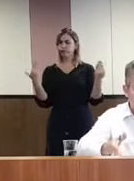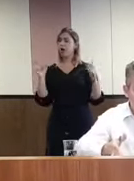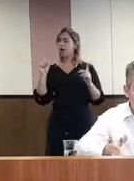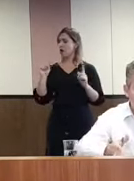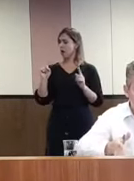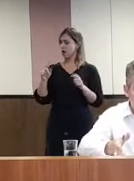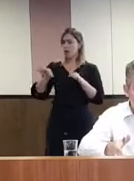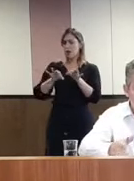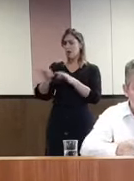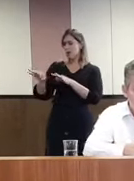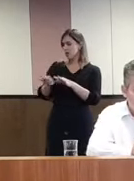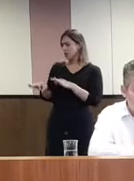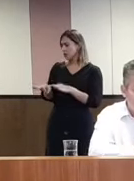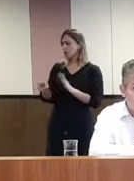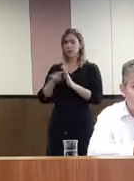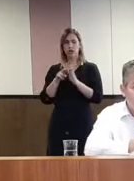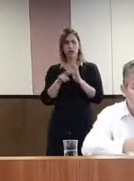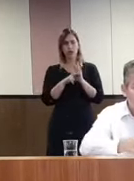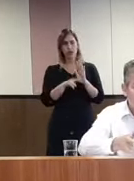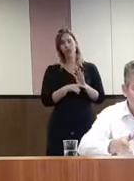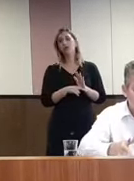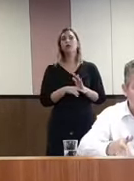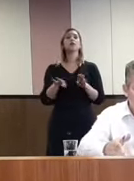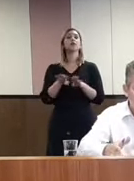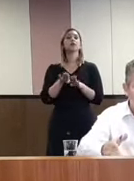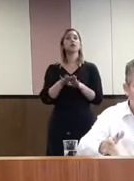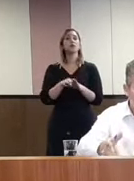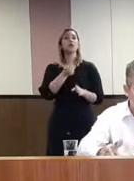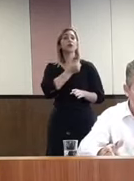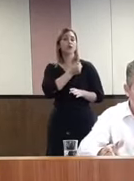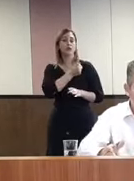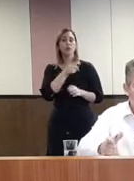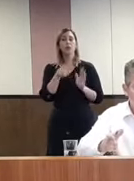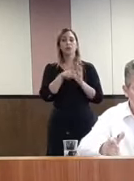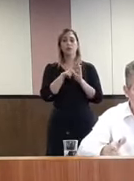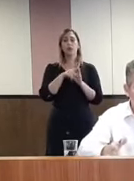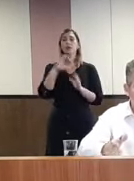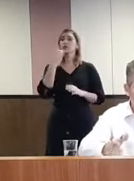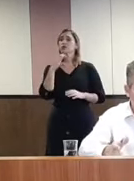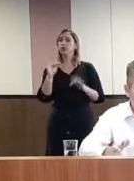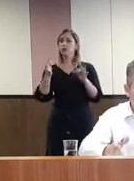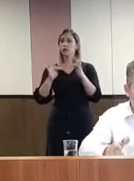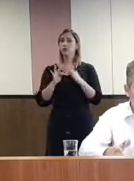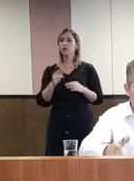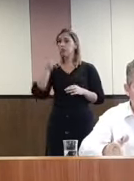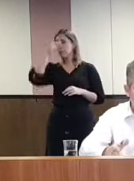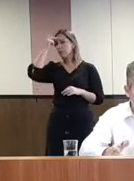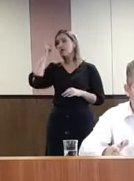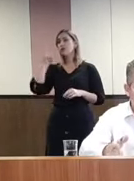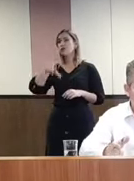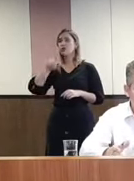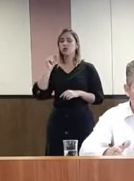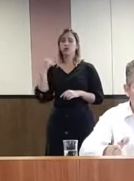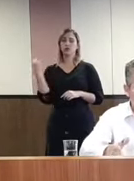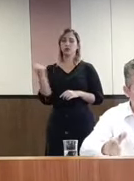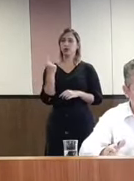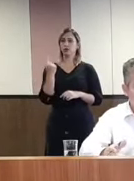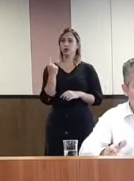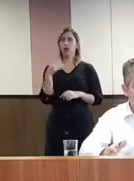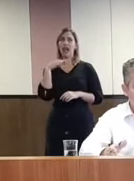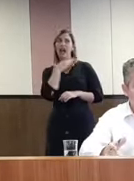vai fundamentar isso baseado em dados técnicos e científicos. Ninguém poderá tomar decisões baseado